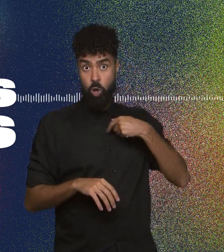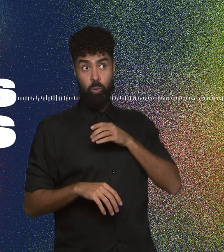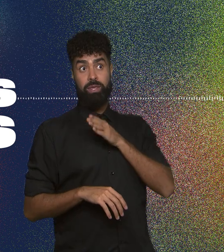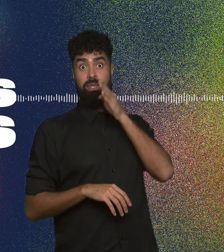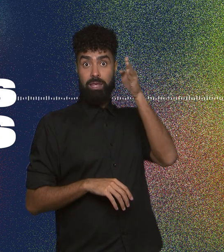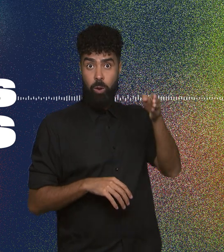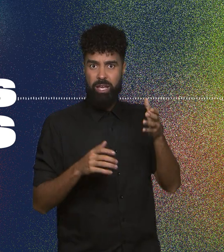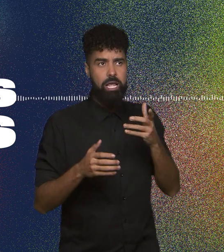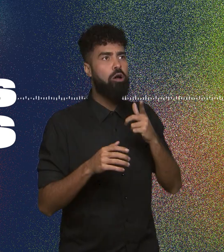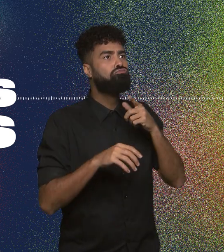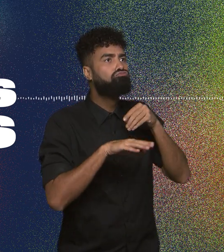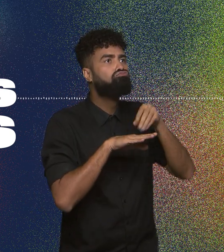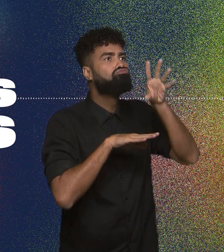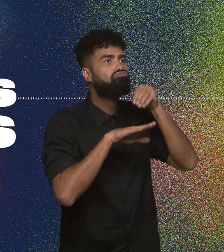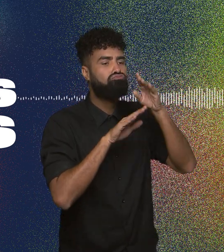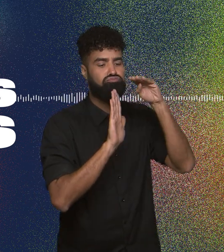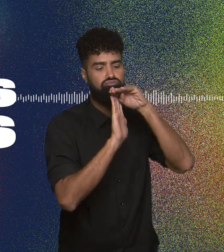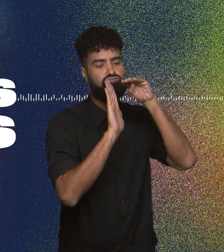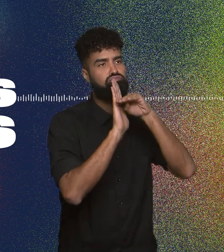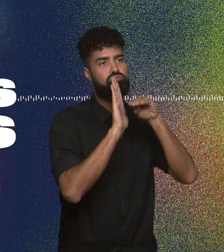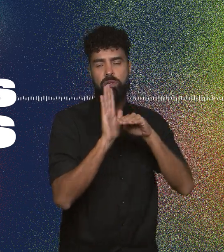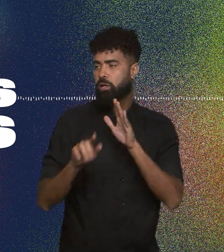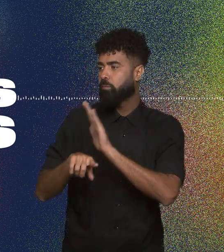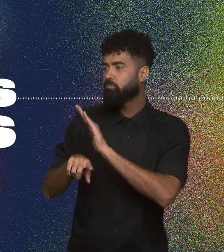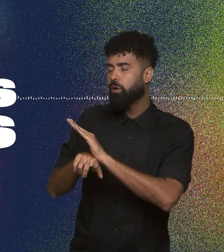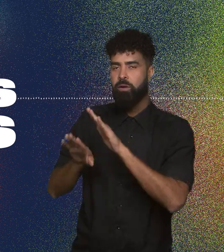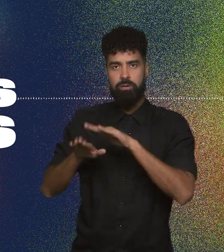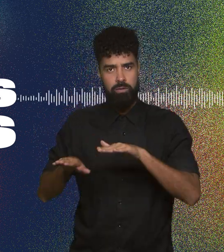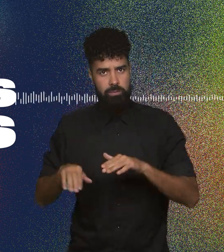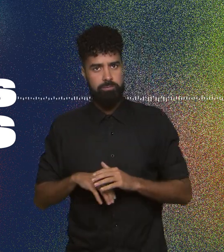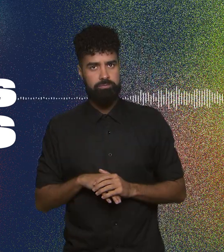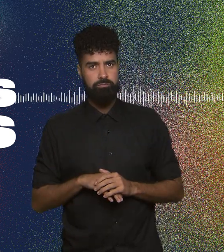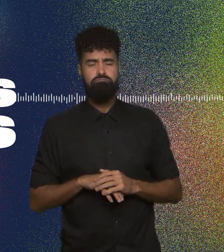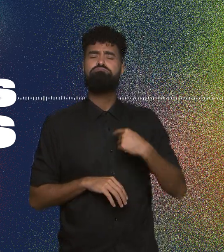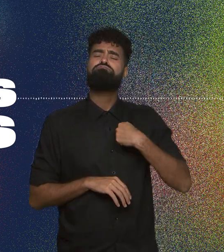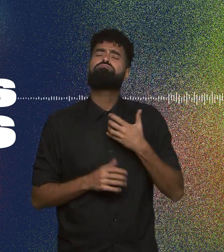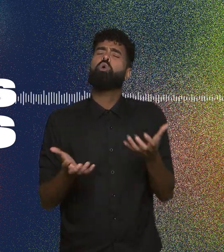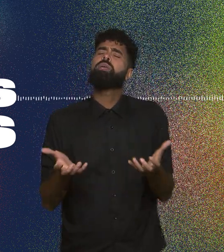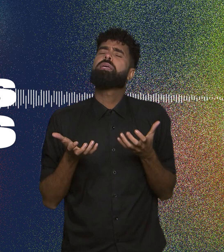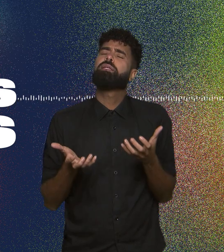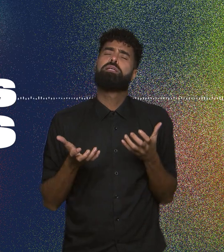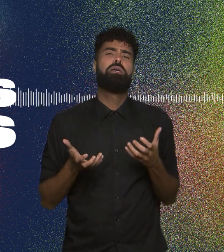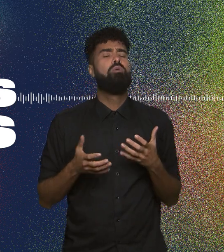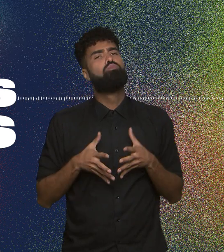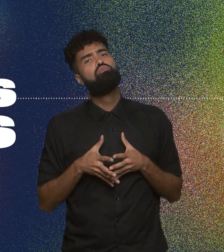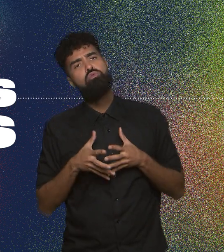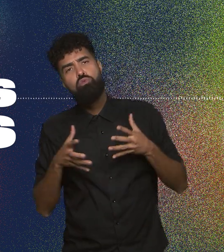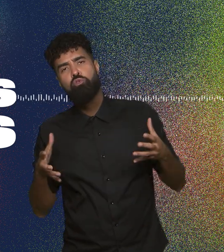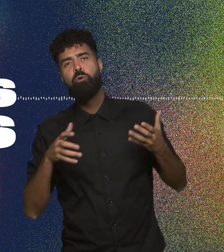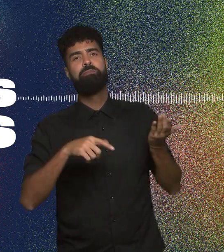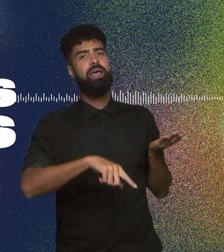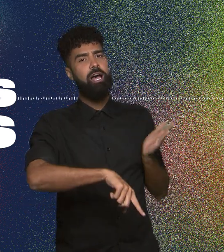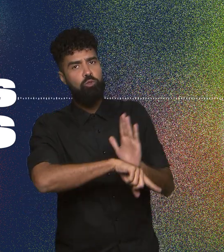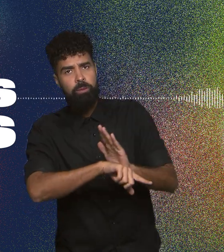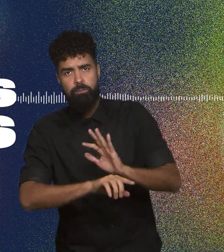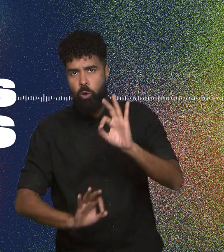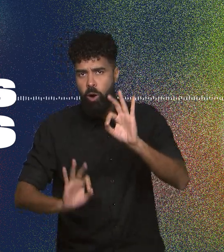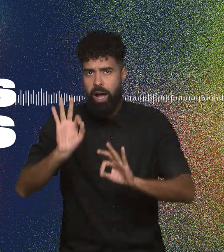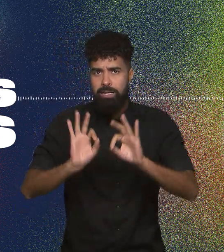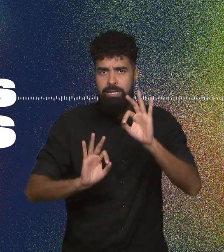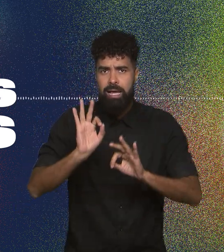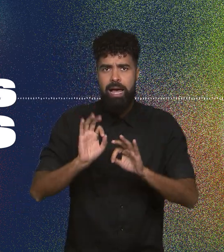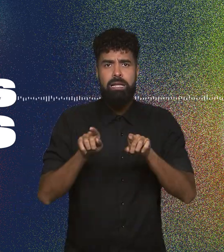algumas coisas para algumas crianças. E eu queria muito ajudar a organizar e ser